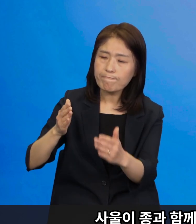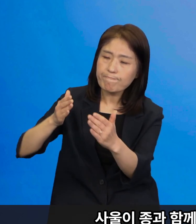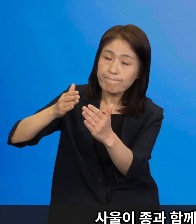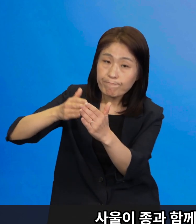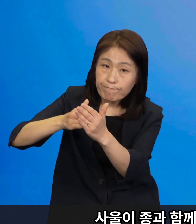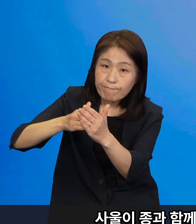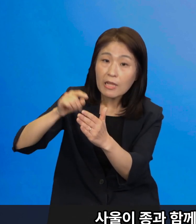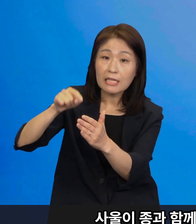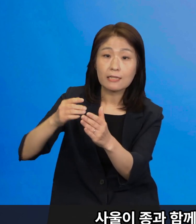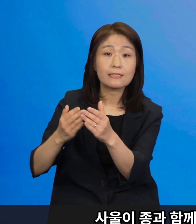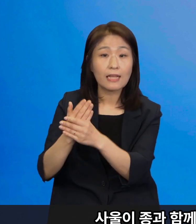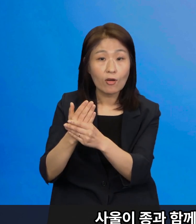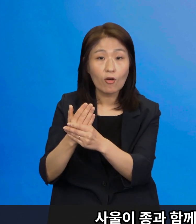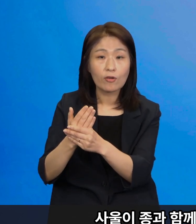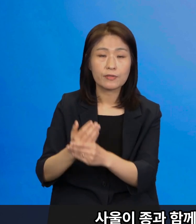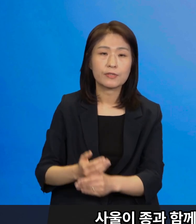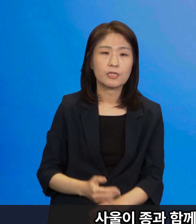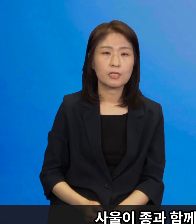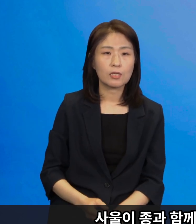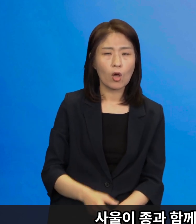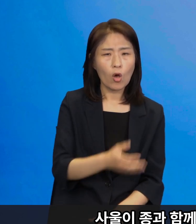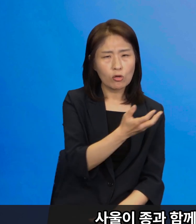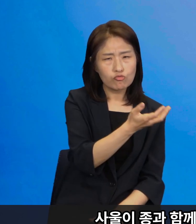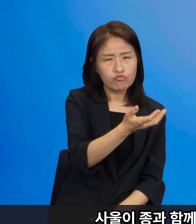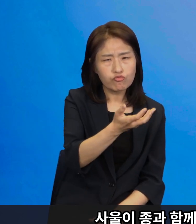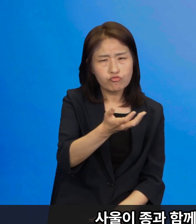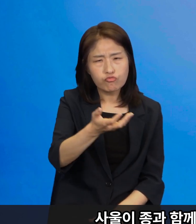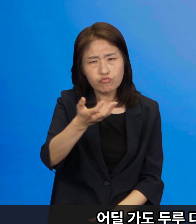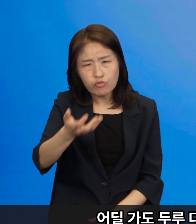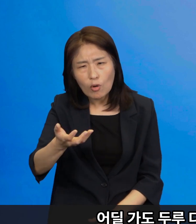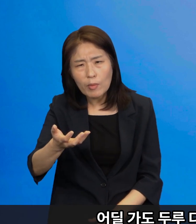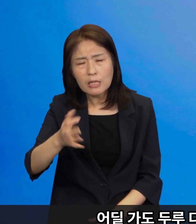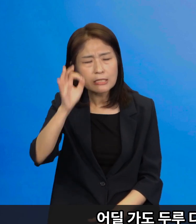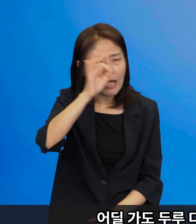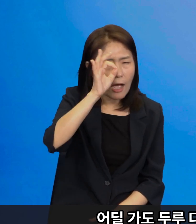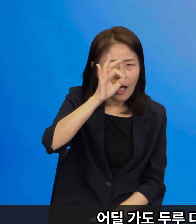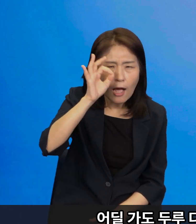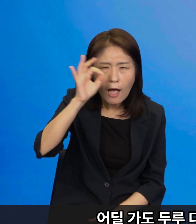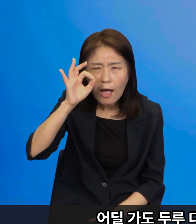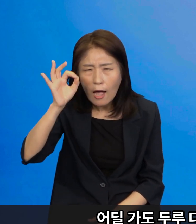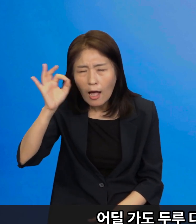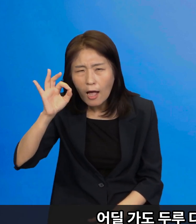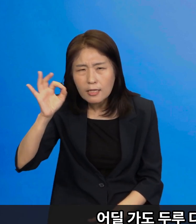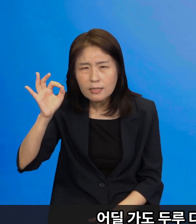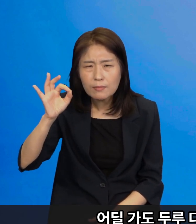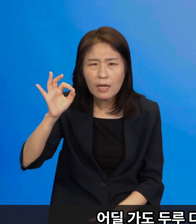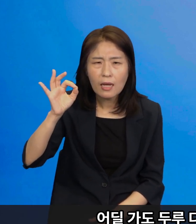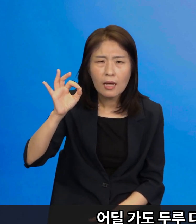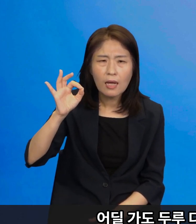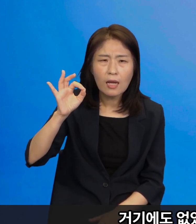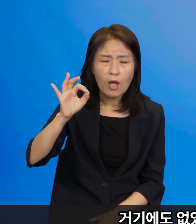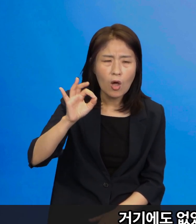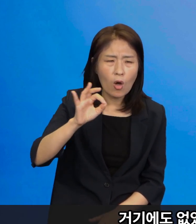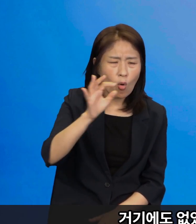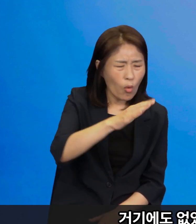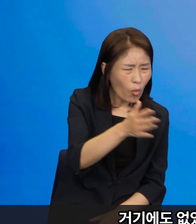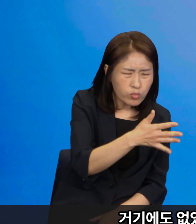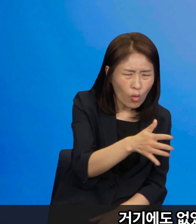함께 여러 군데를 다 돌아다녀서 찾아다녔지만 어딜 가도 두루 다녀보았으나 거기에도